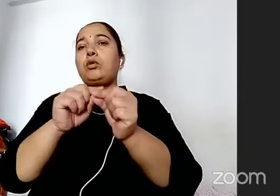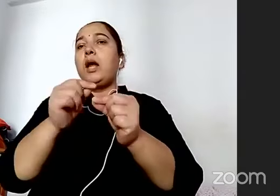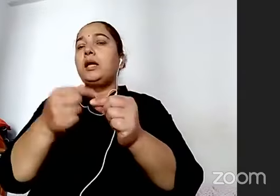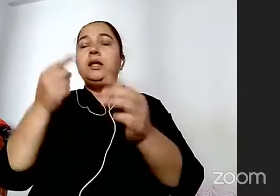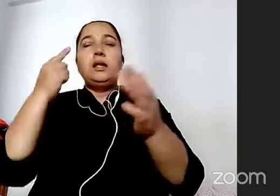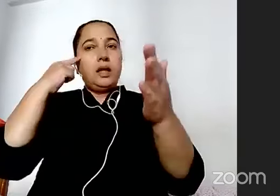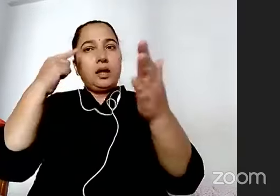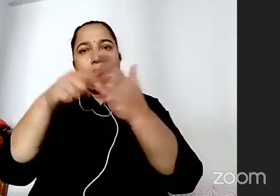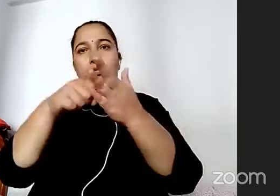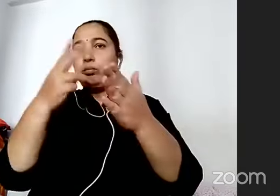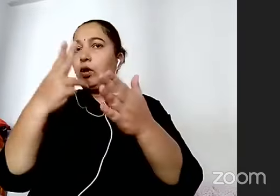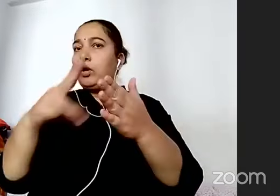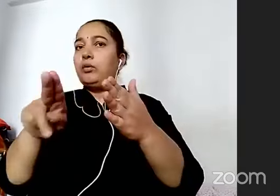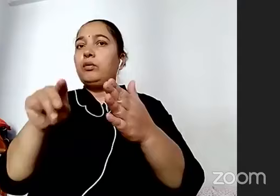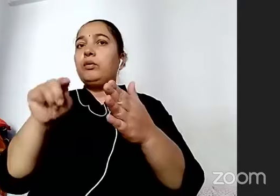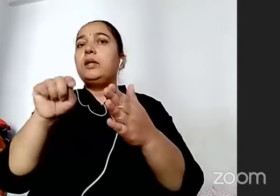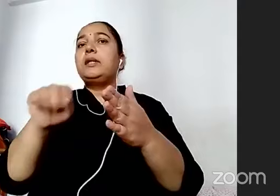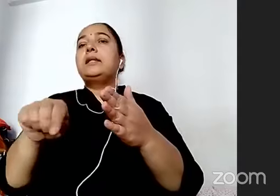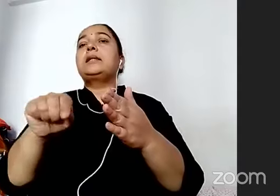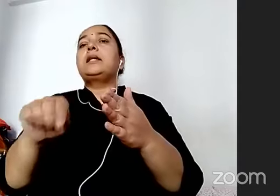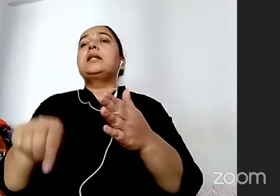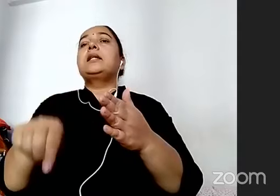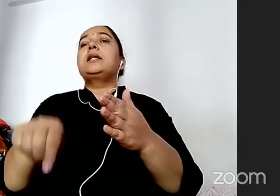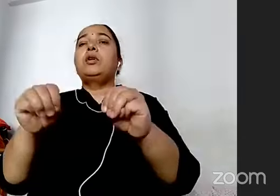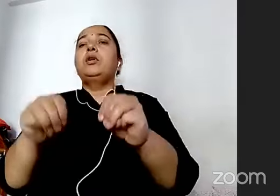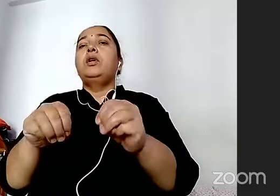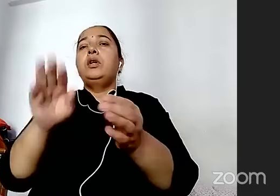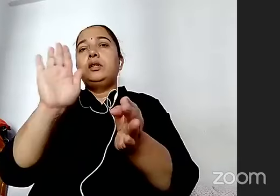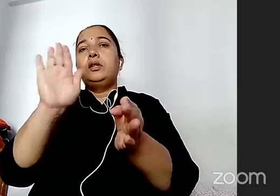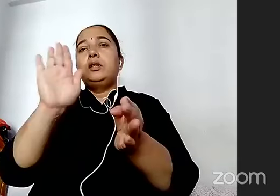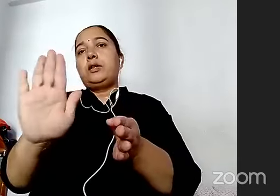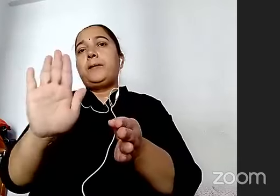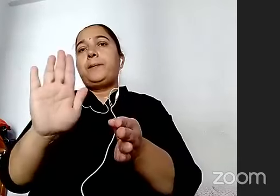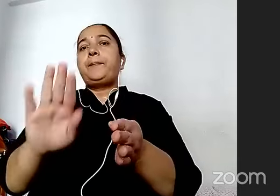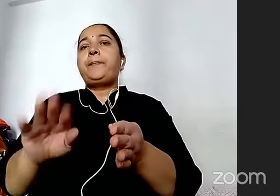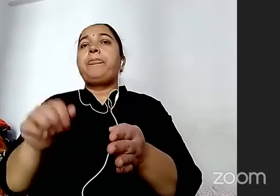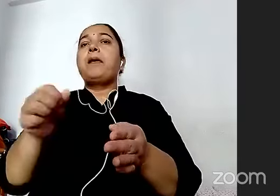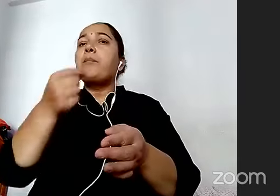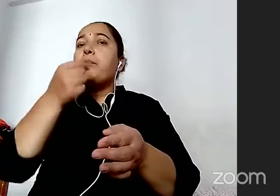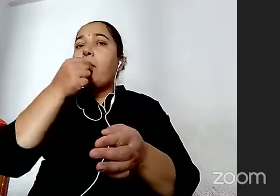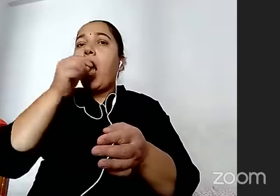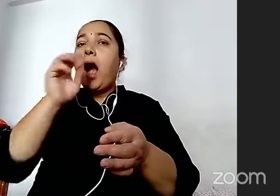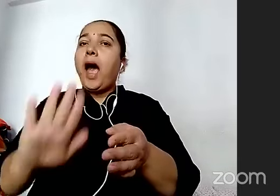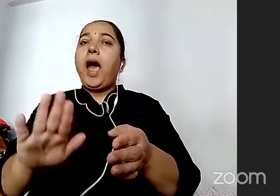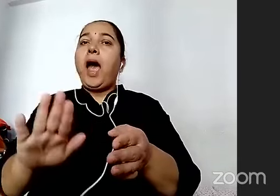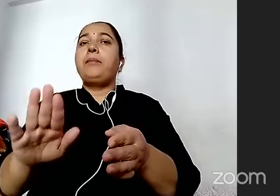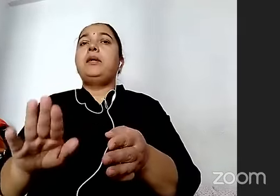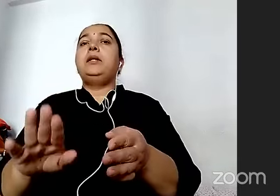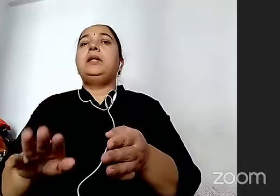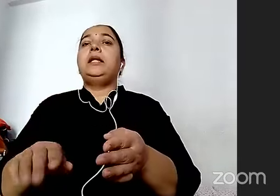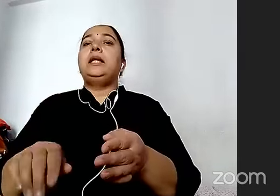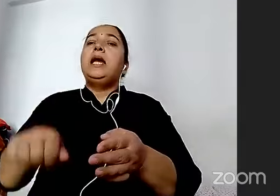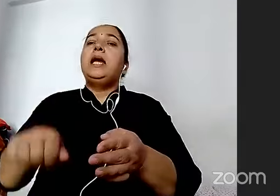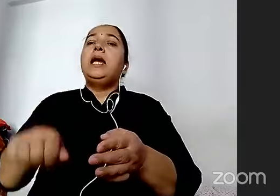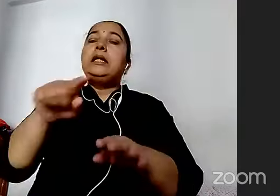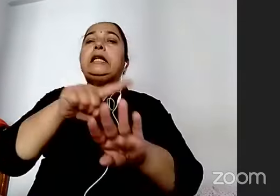कुरा छ। र पक्कै पनि रुल्स ल पोलिसिजहरू अब अघि सरताजीले नि उठाउनु भएको, तपाईँले नि